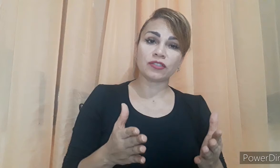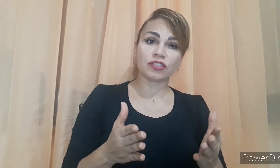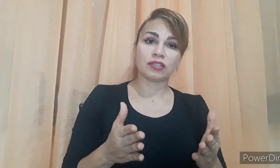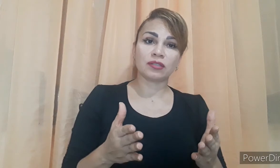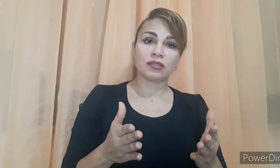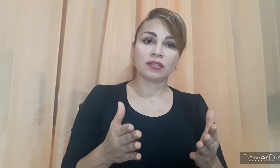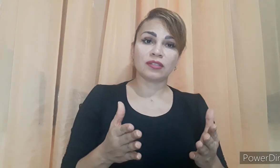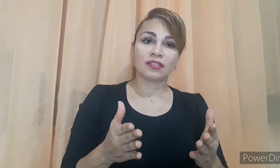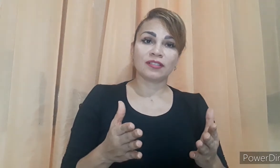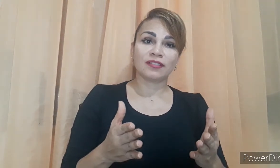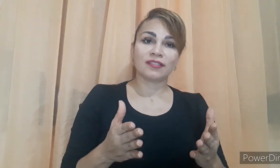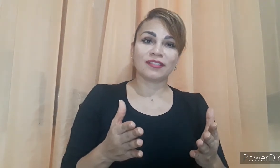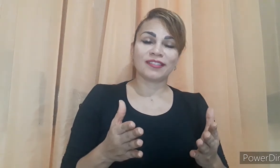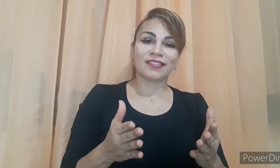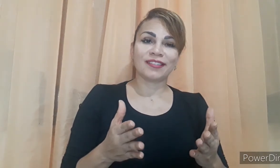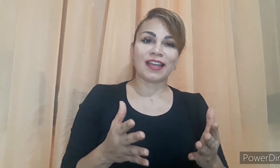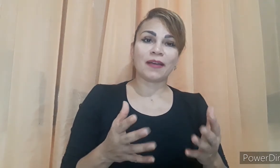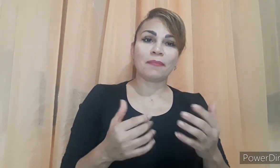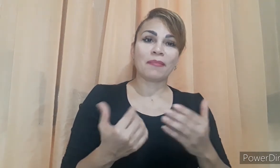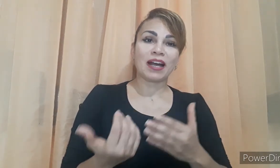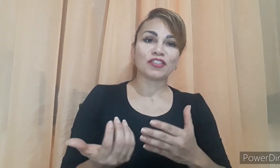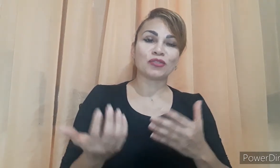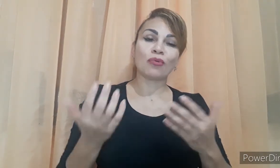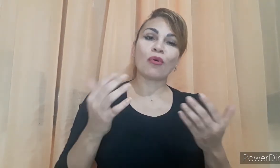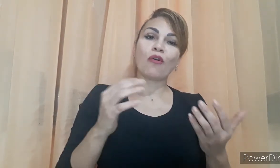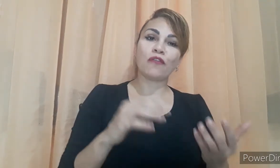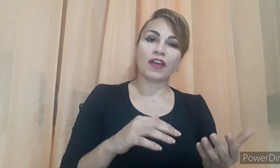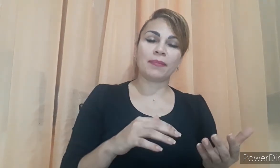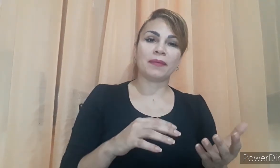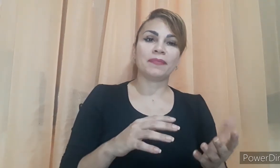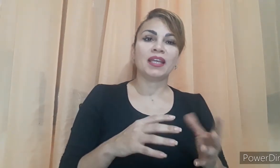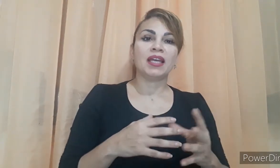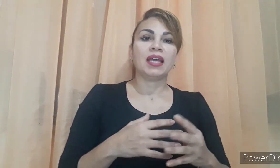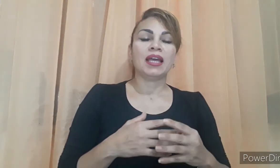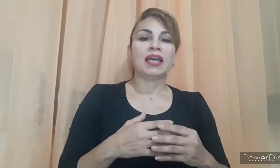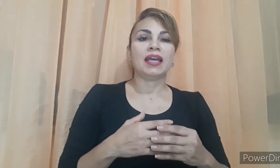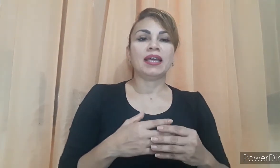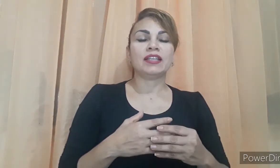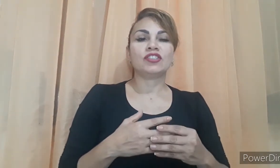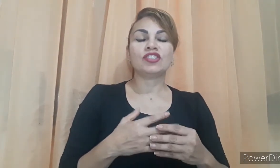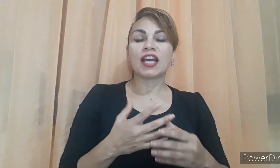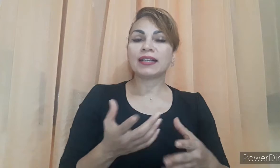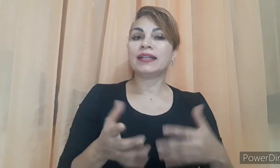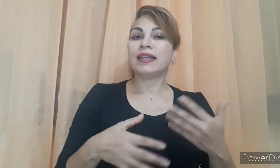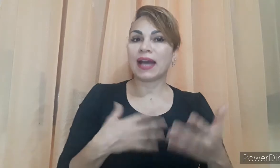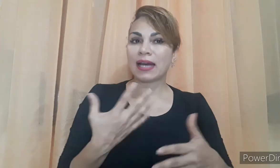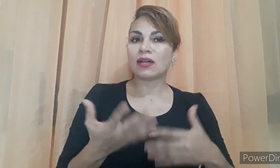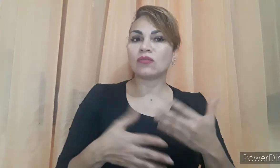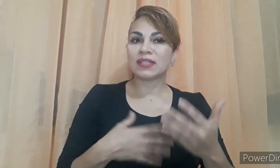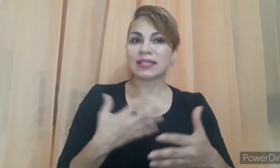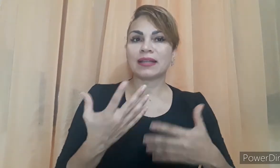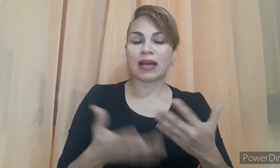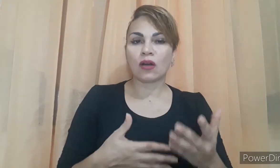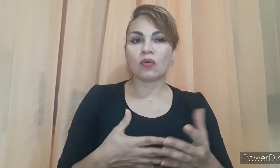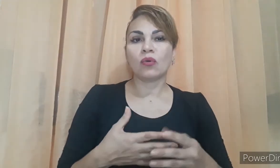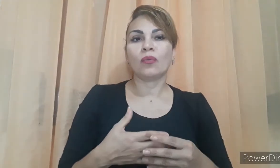elefante, né? Macho ou fêmea. Já criaram um sinal